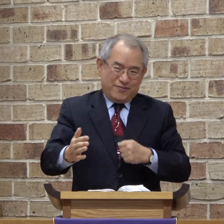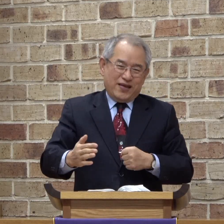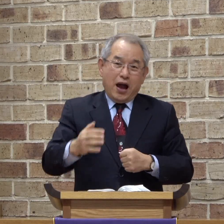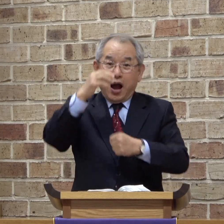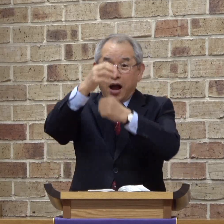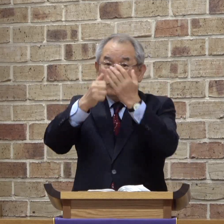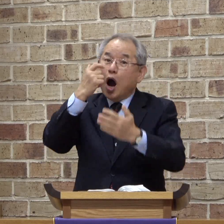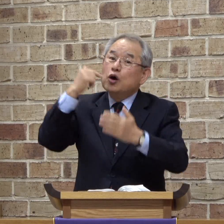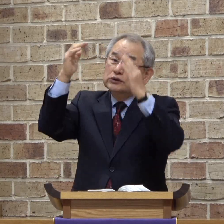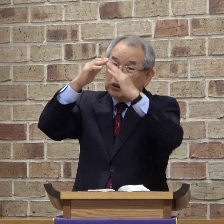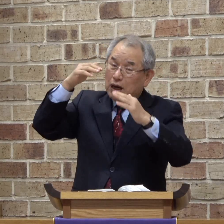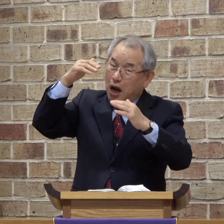따라갔고,